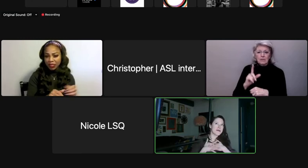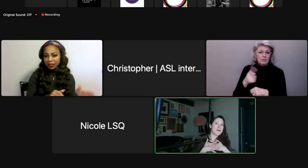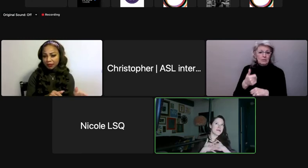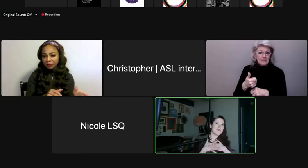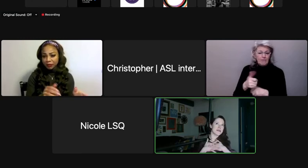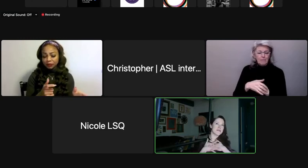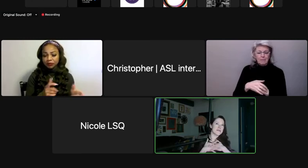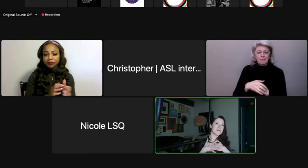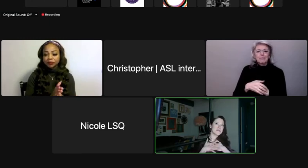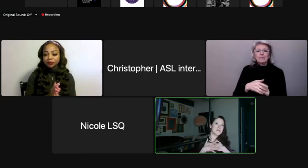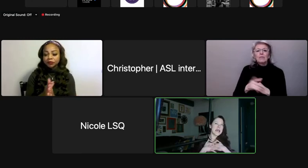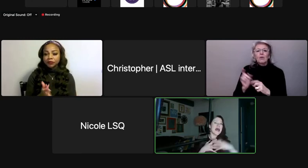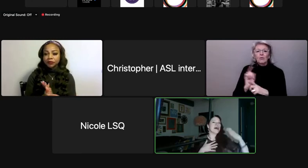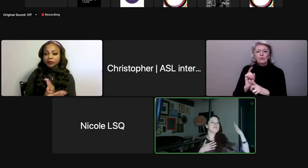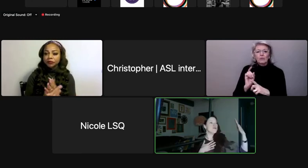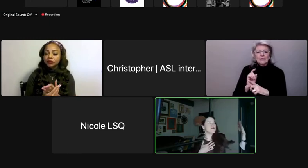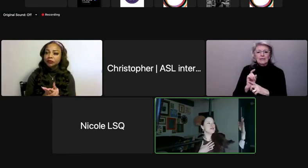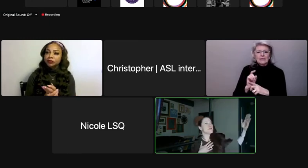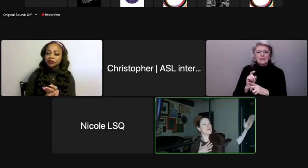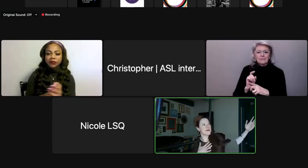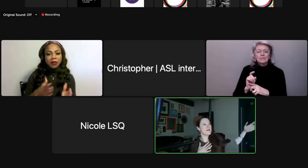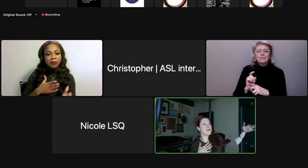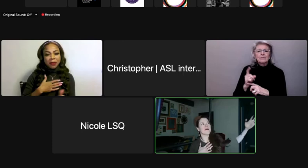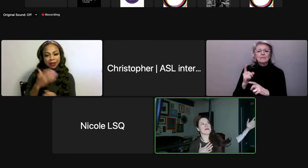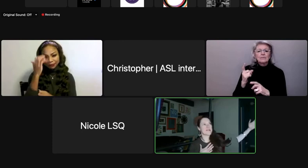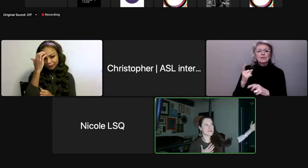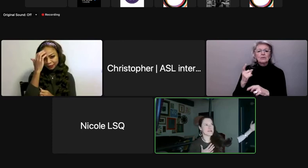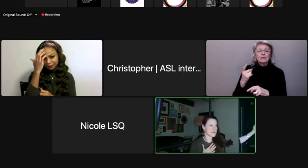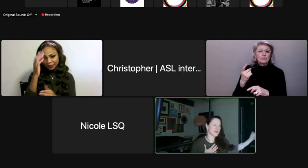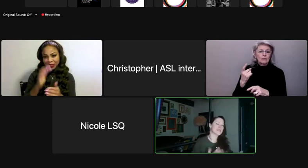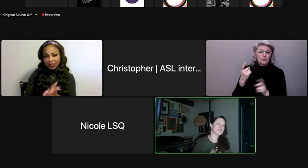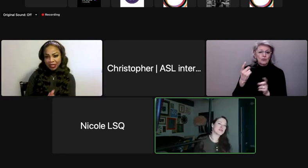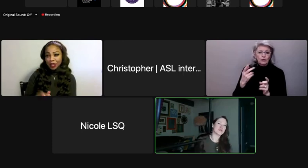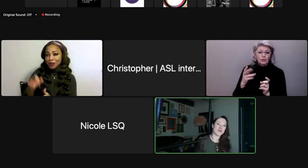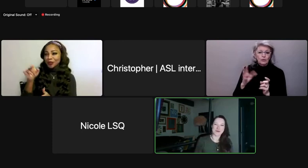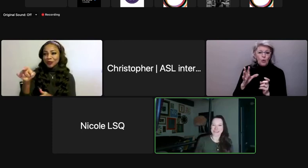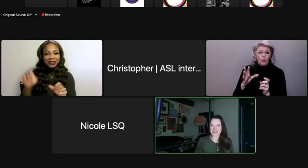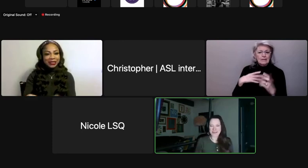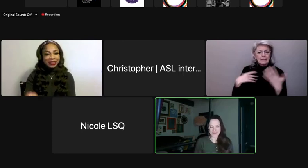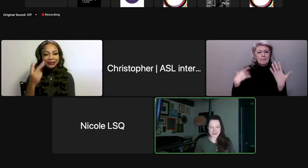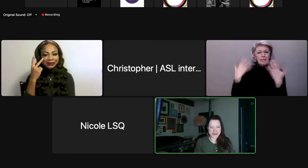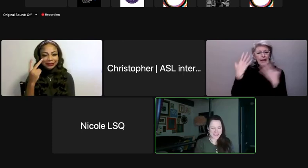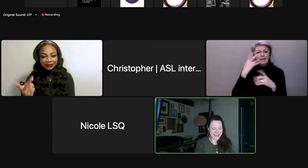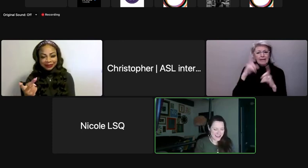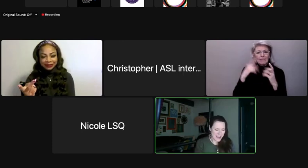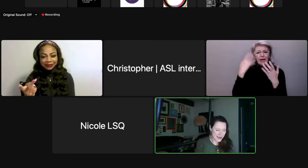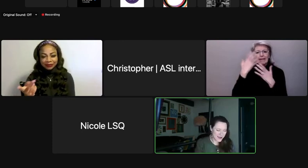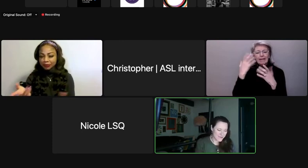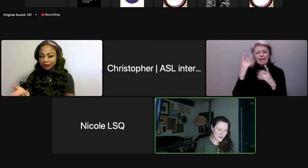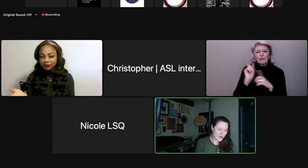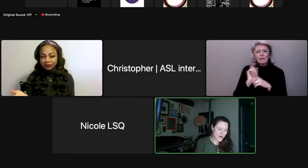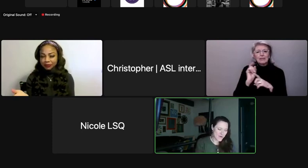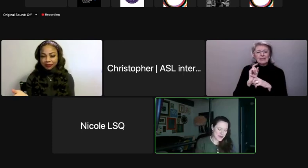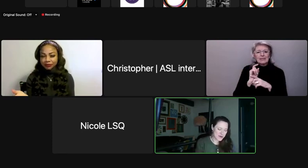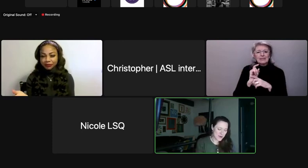et une des choses qui m'inquiète parfois c'est aussi